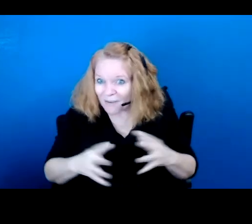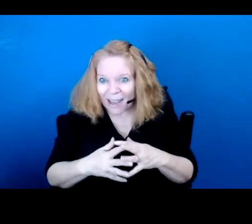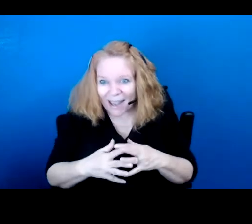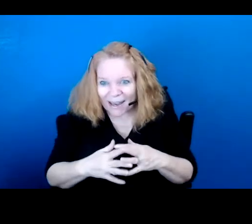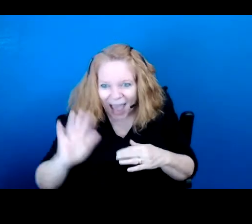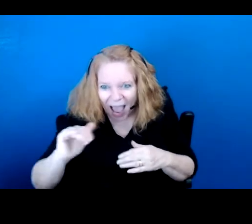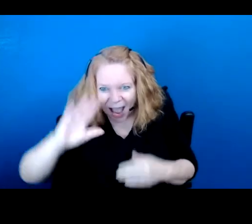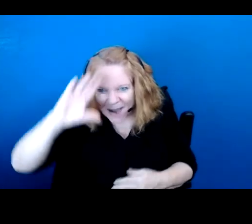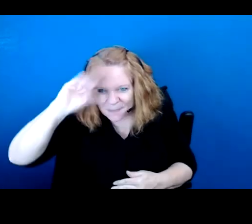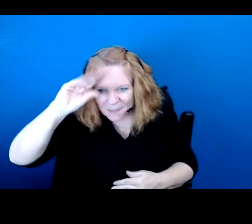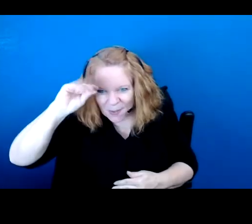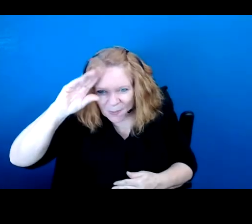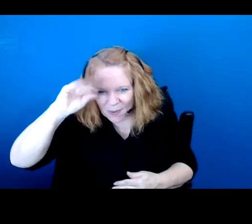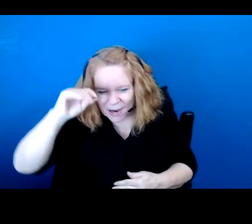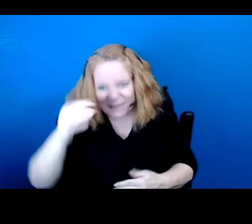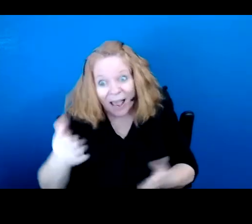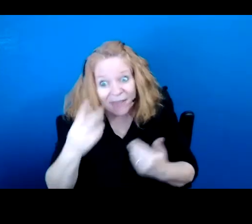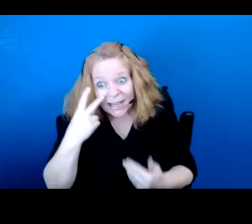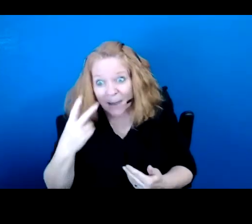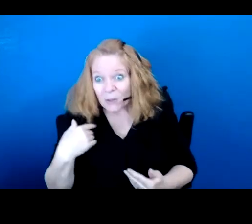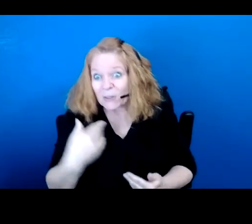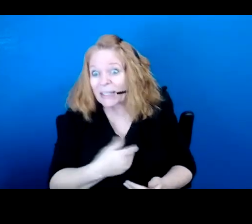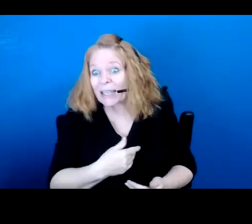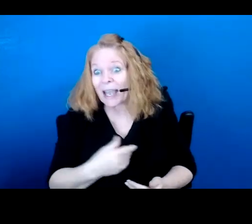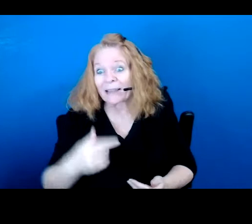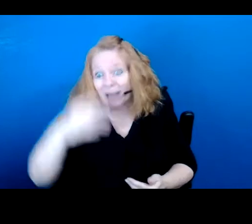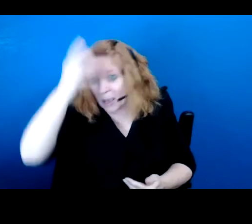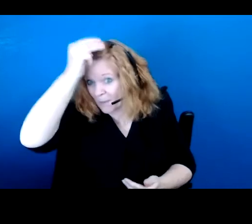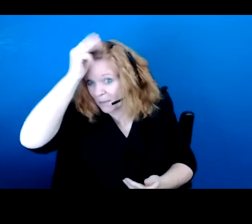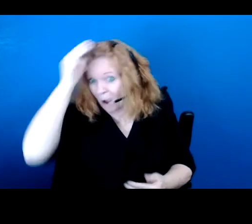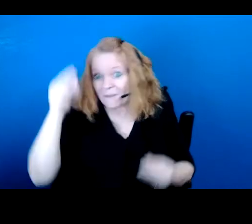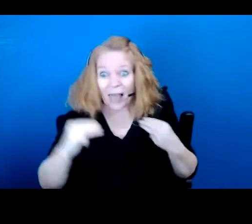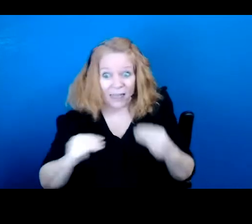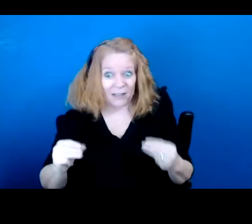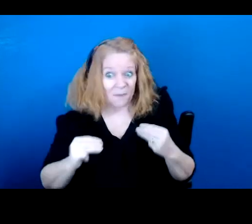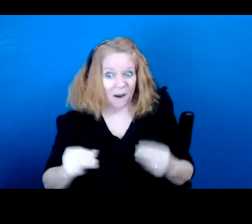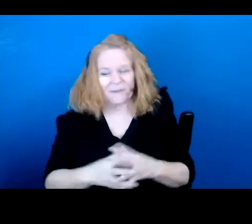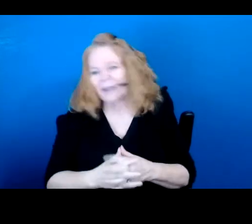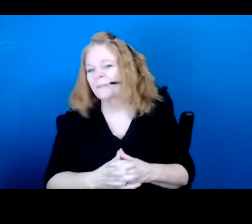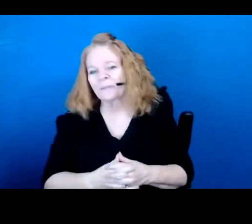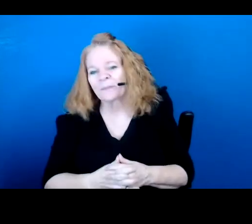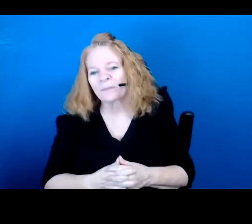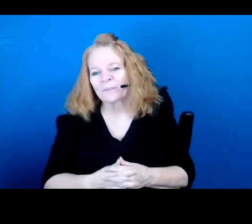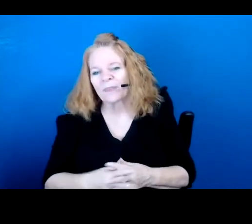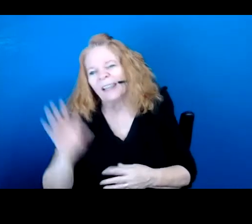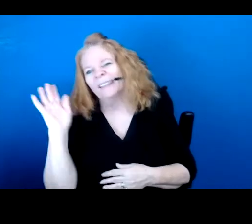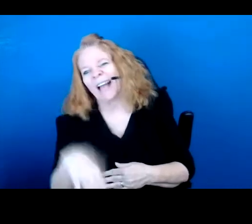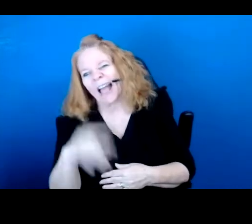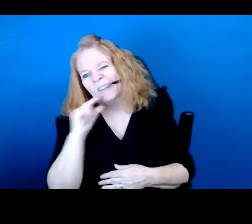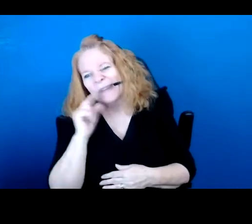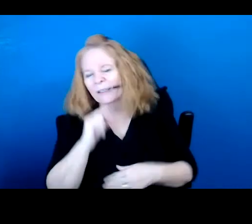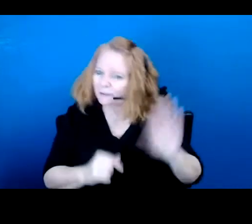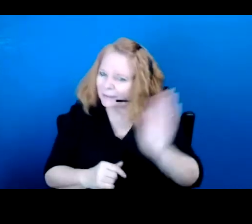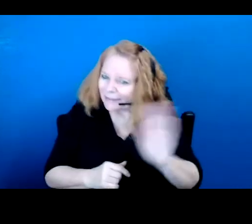es marvin grande y marvin chiquito a los muchachos ver que está aquí marvin grande y